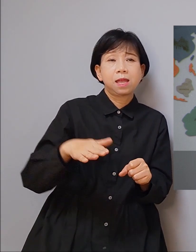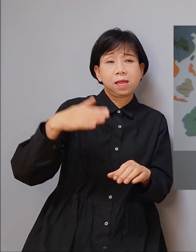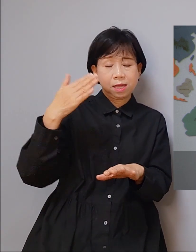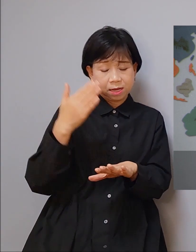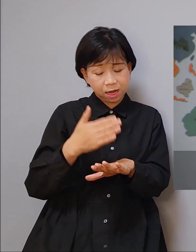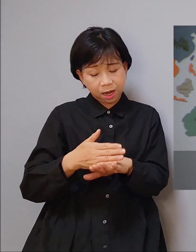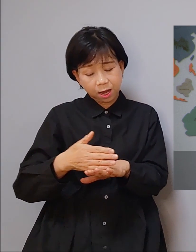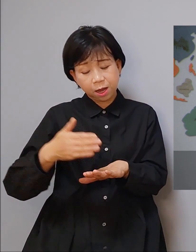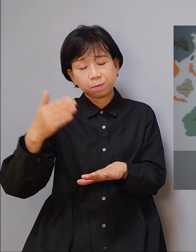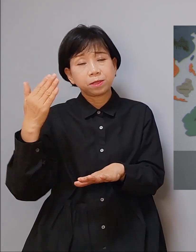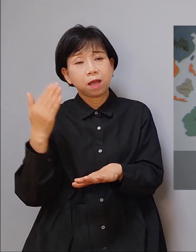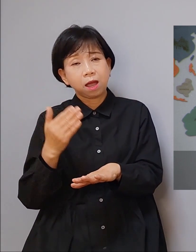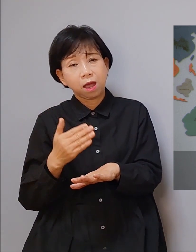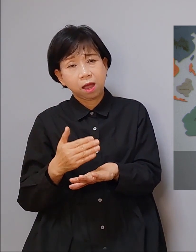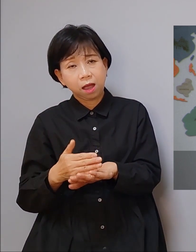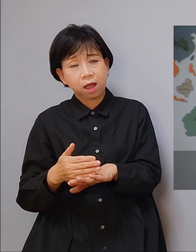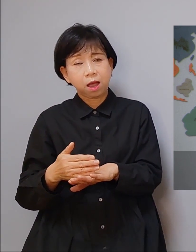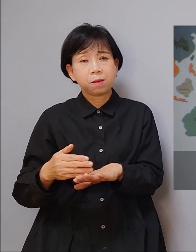사랑에